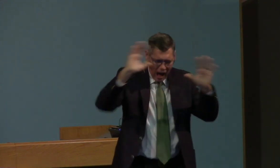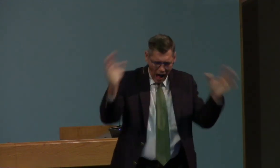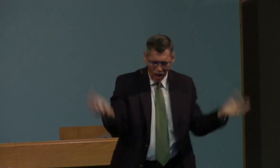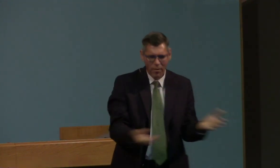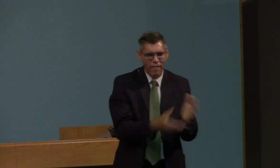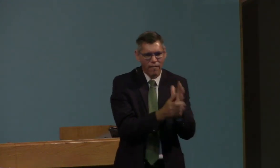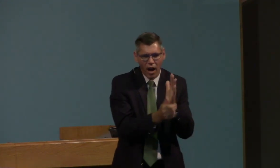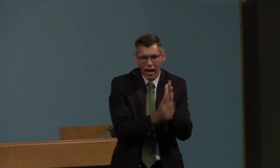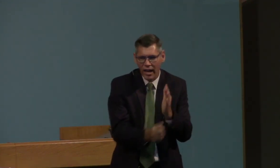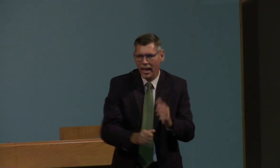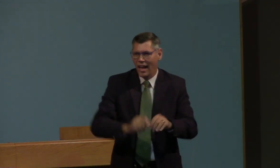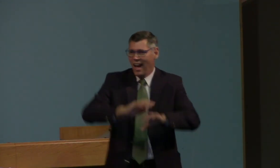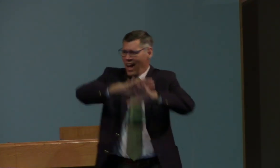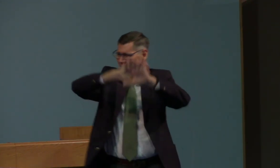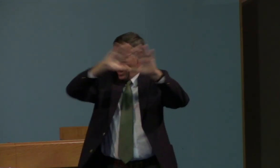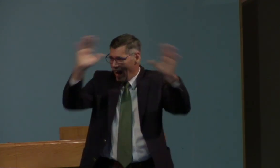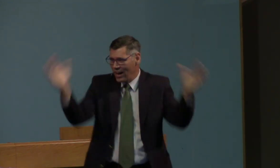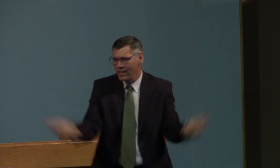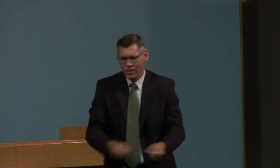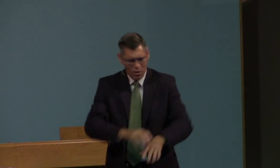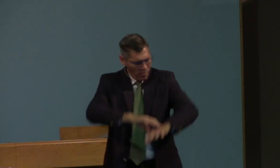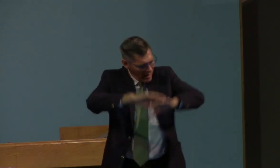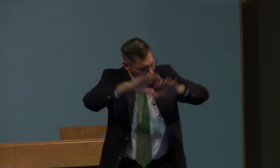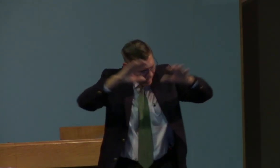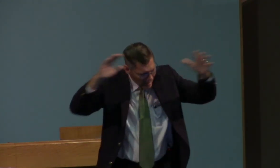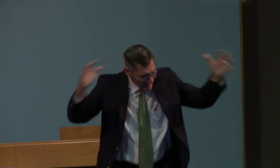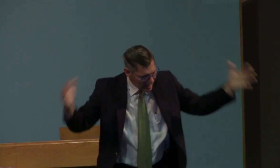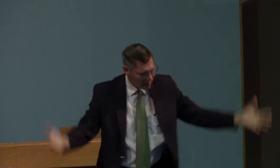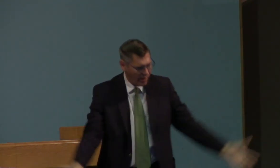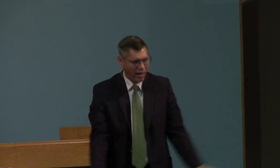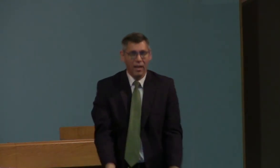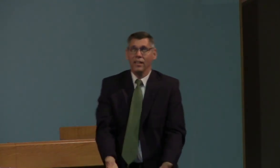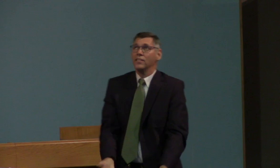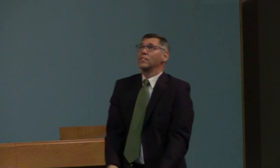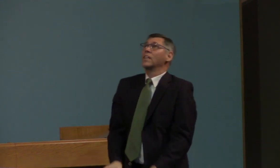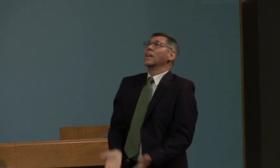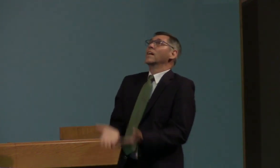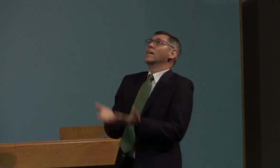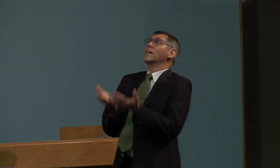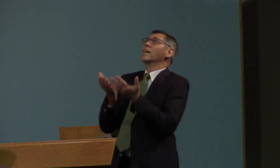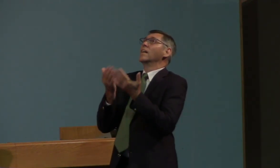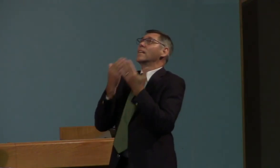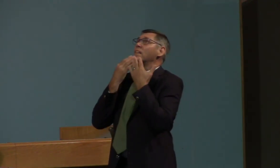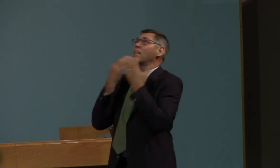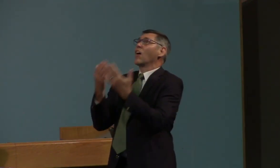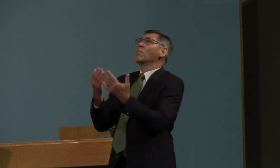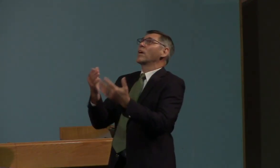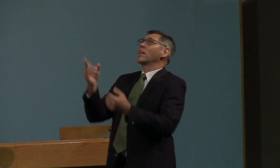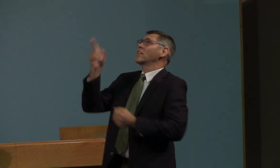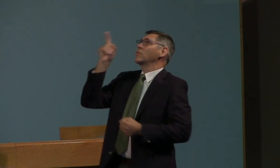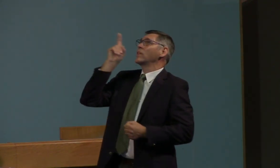my vaardighede, alles, my hele lewe is in dankbaarheid teenoor die Here.